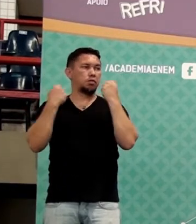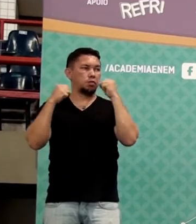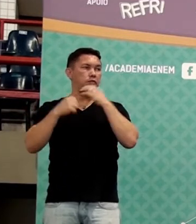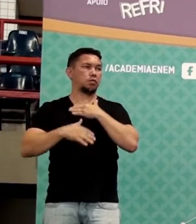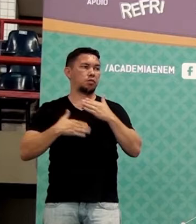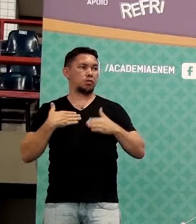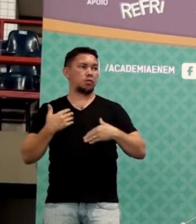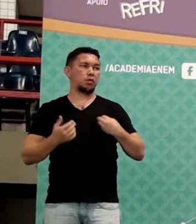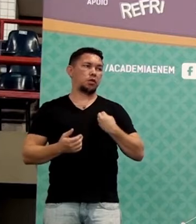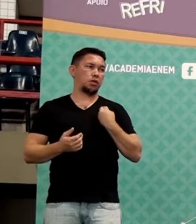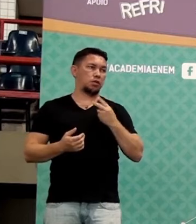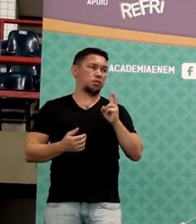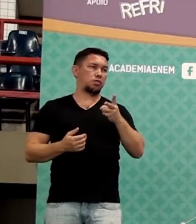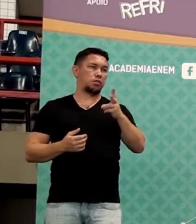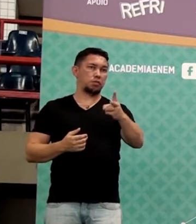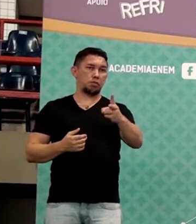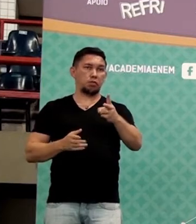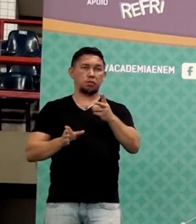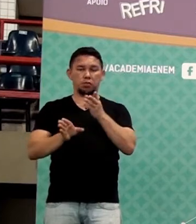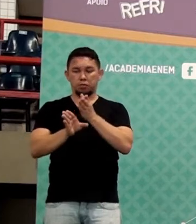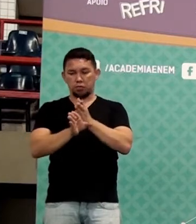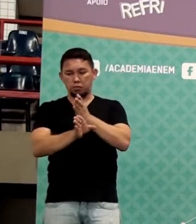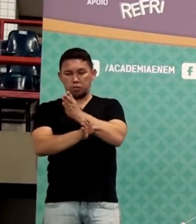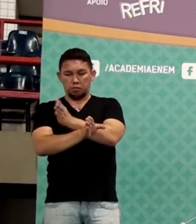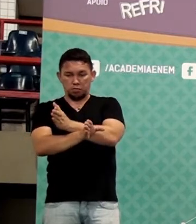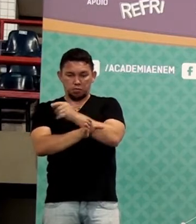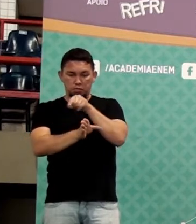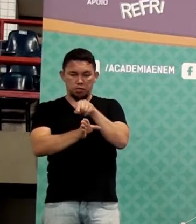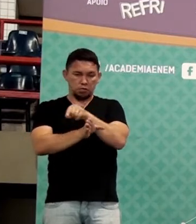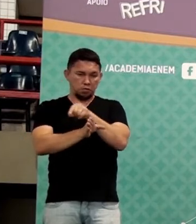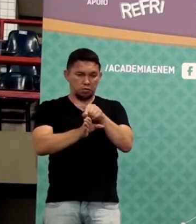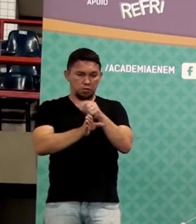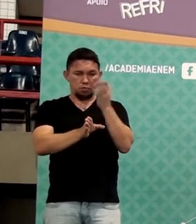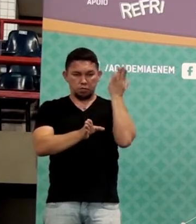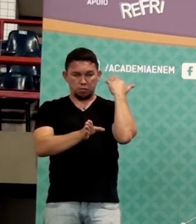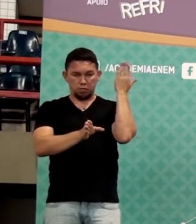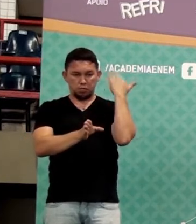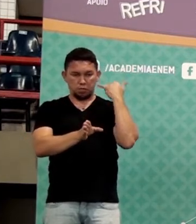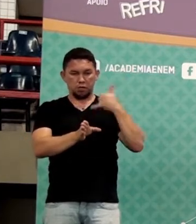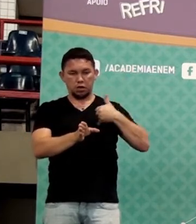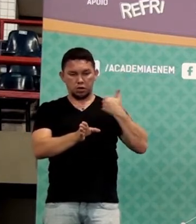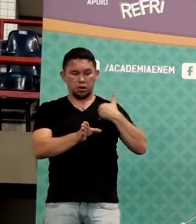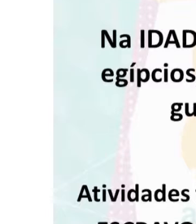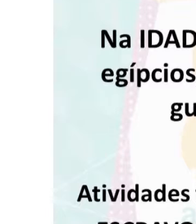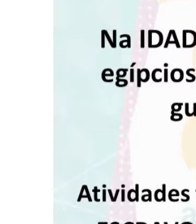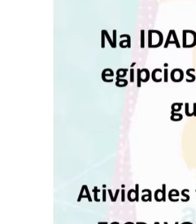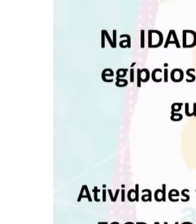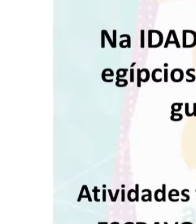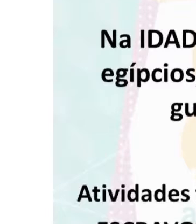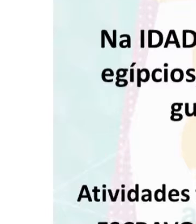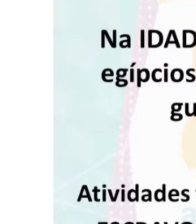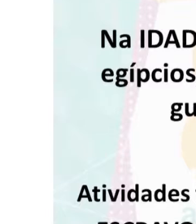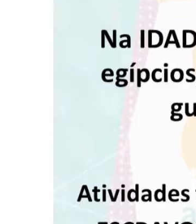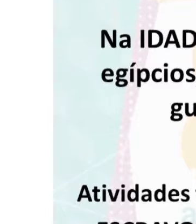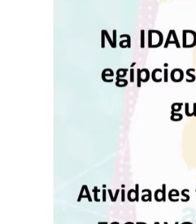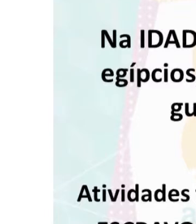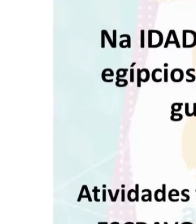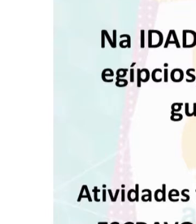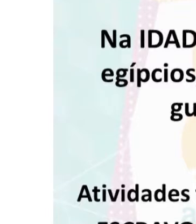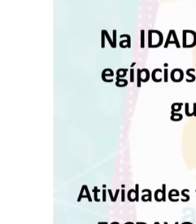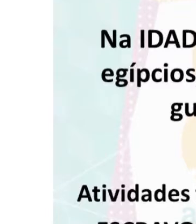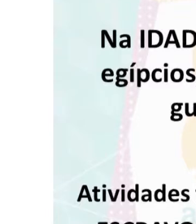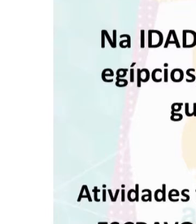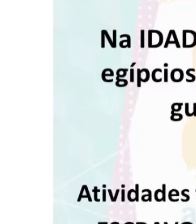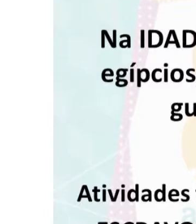para sobreviver. E na Idade Antiga, os povos gregos,